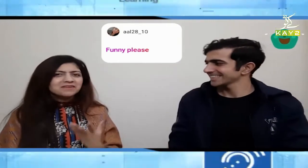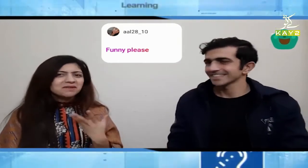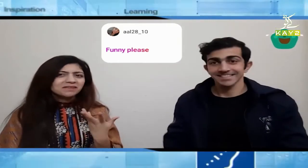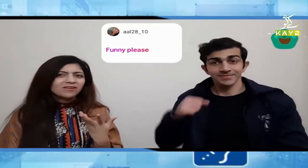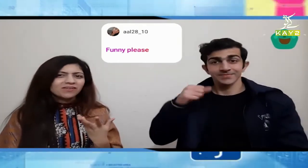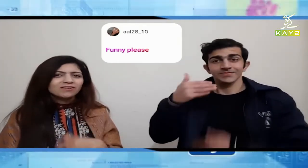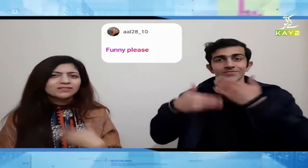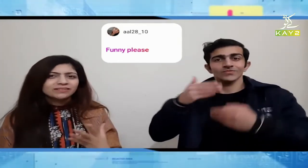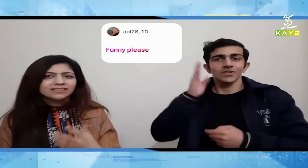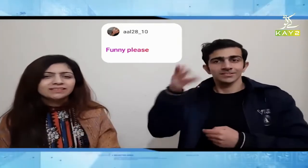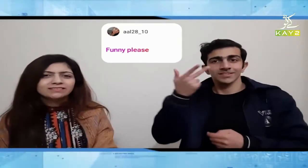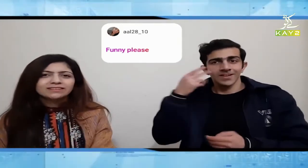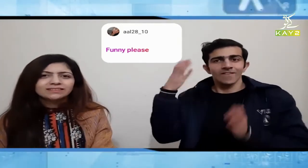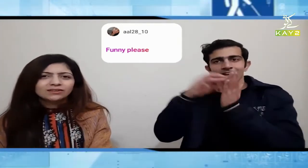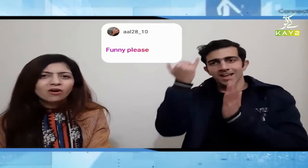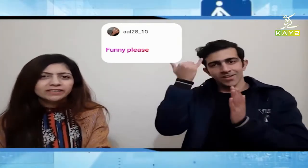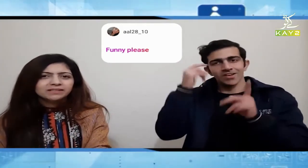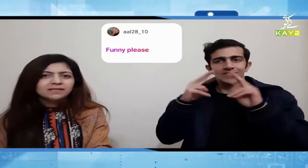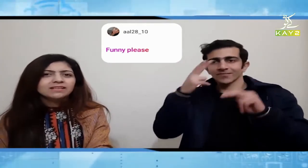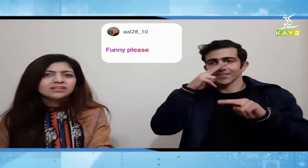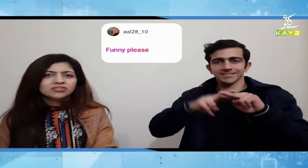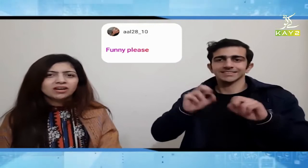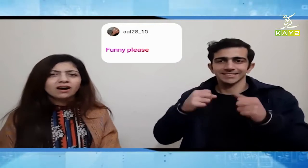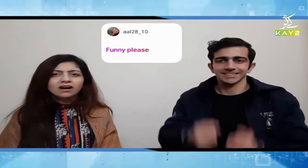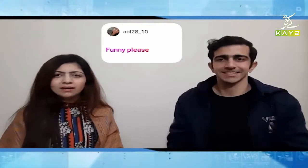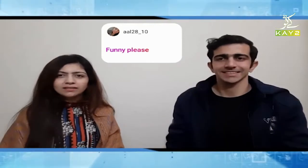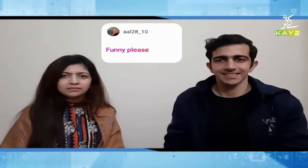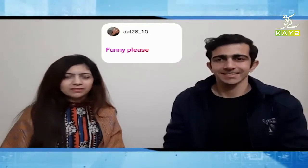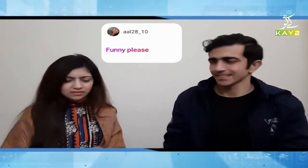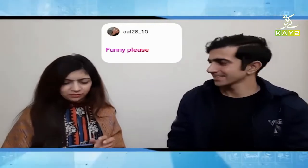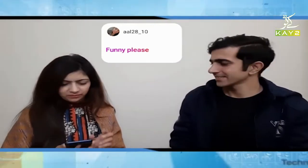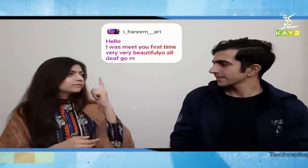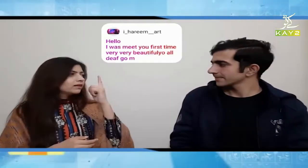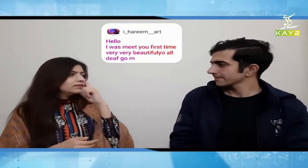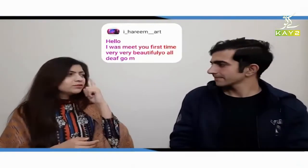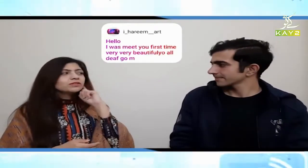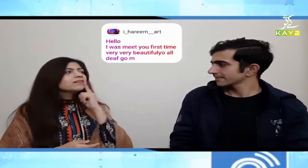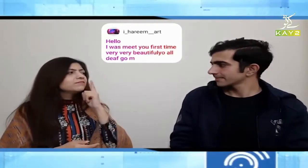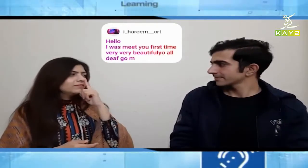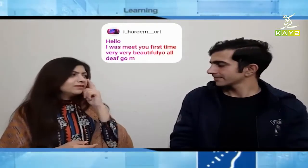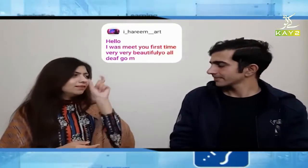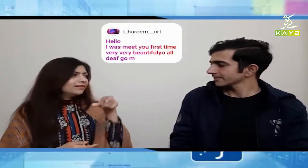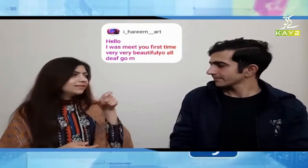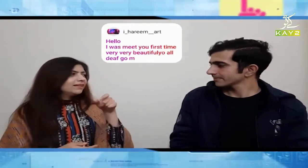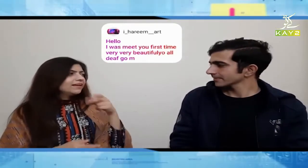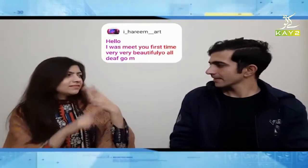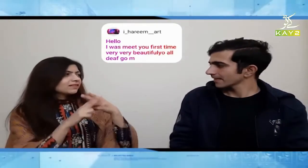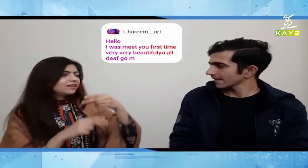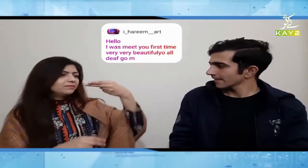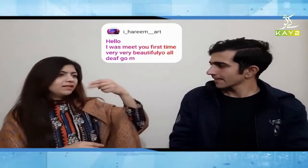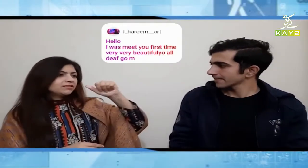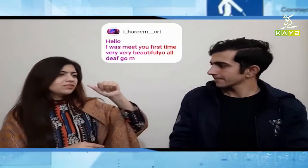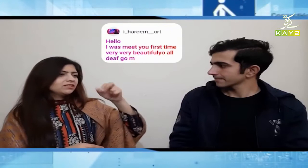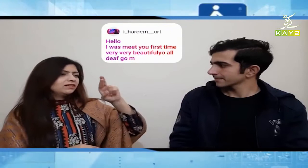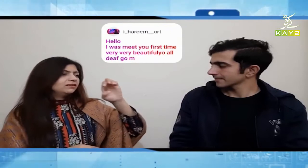ओके, मैं बनाऊंगा कुछ फनी कंटेंट भी इंशाल्लाह डिफरेंट चीज़ों पे। जो डेफ लड़की है जिसका